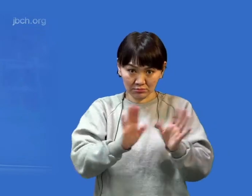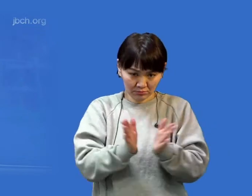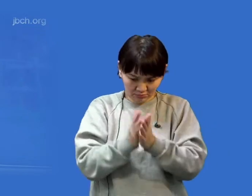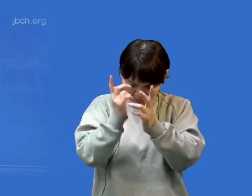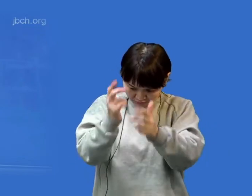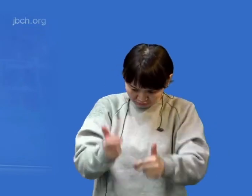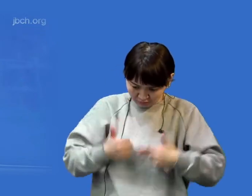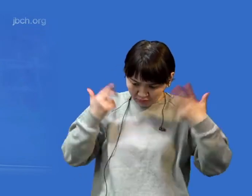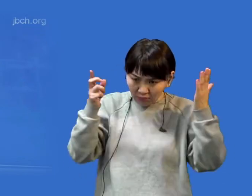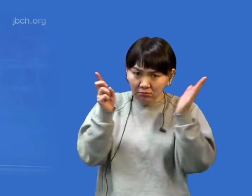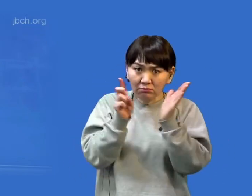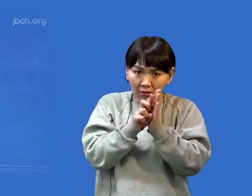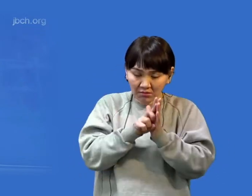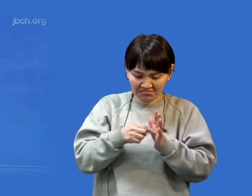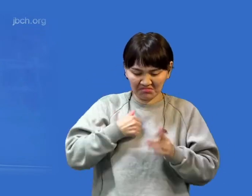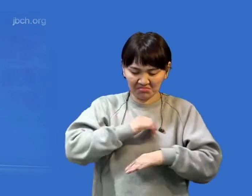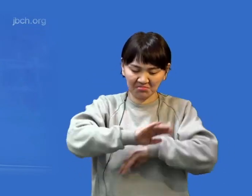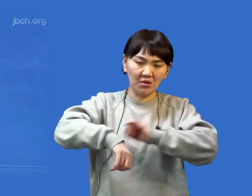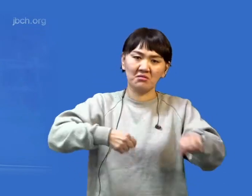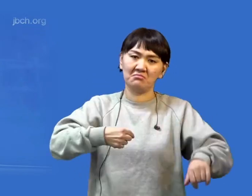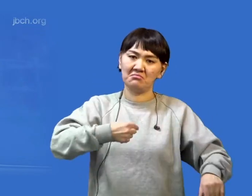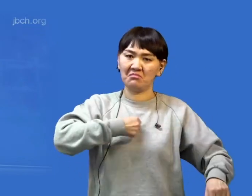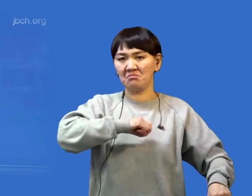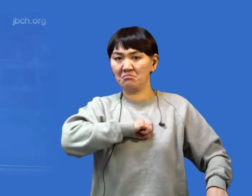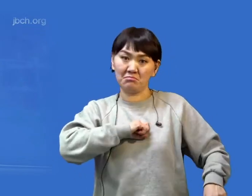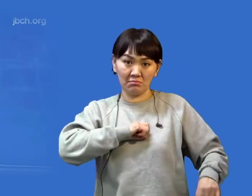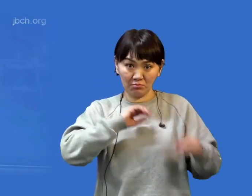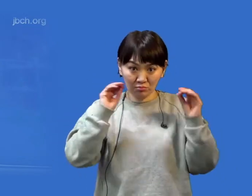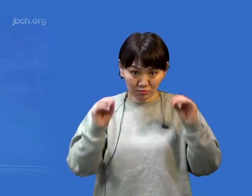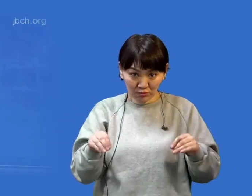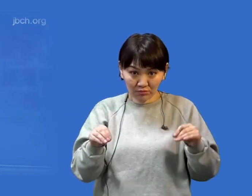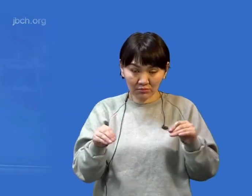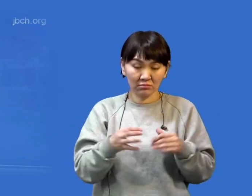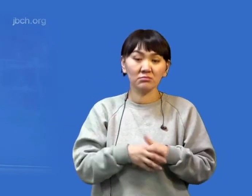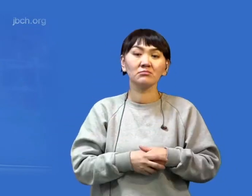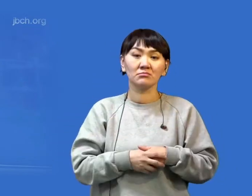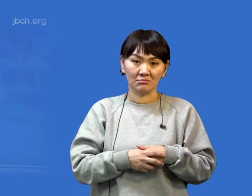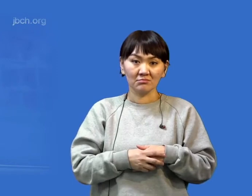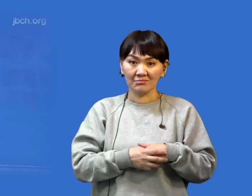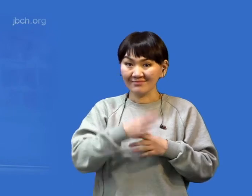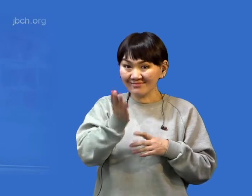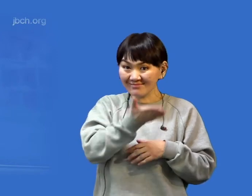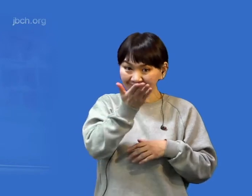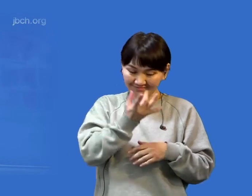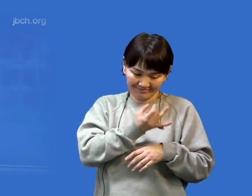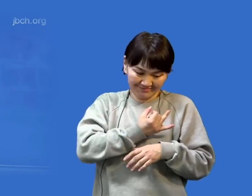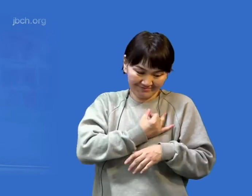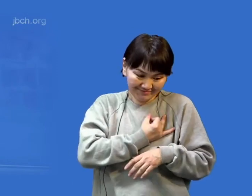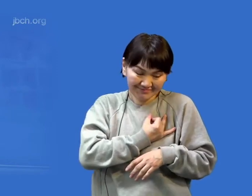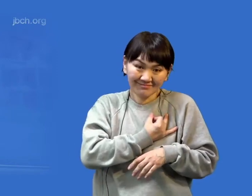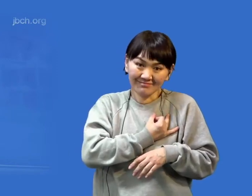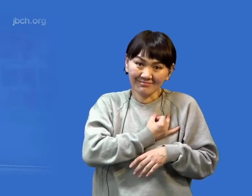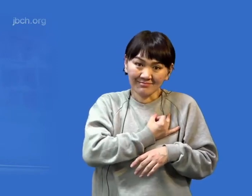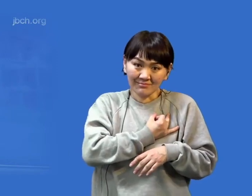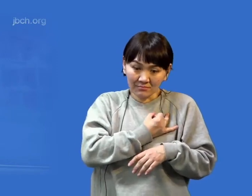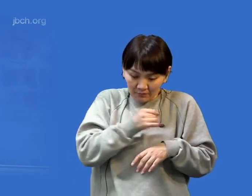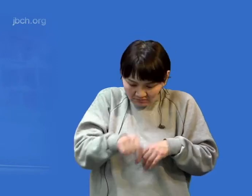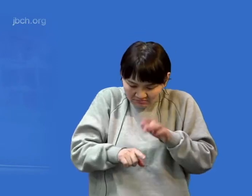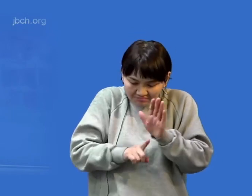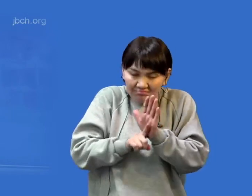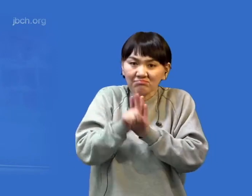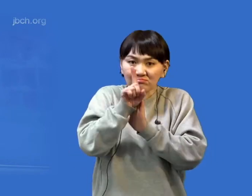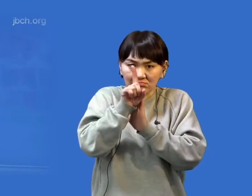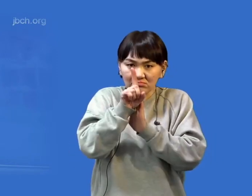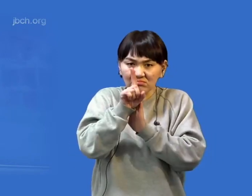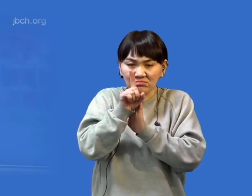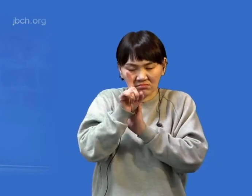энийг дураараа хэрэглэх үү? Бид бүхний итгэл бол эндээс ахуулаад